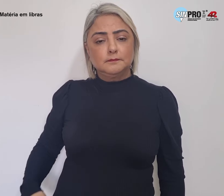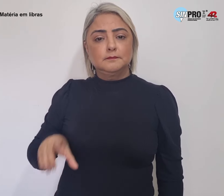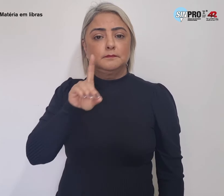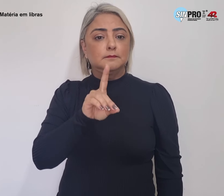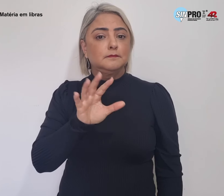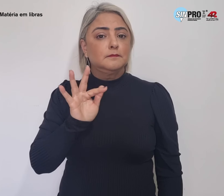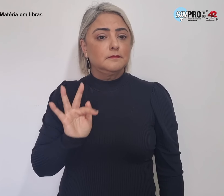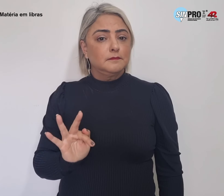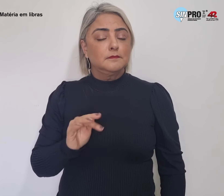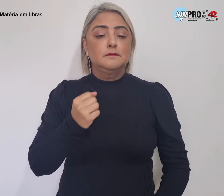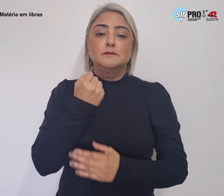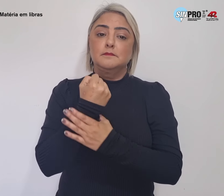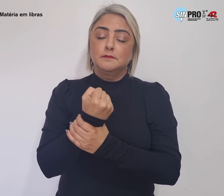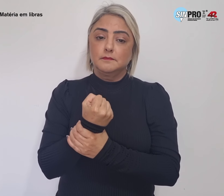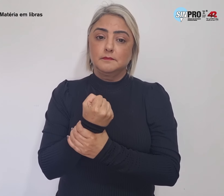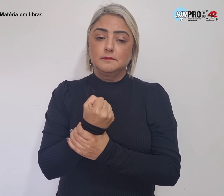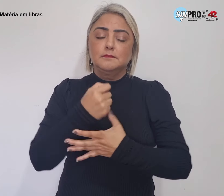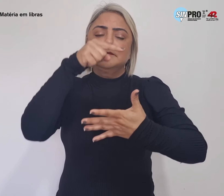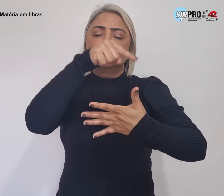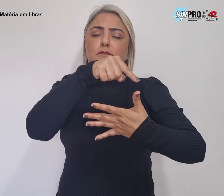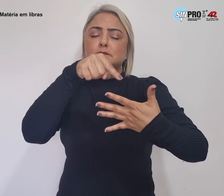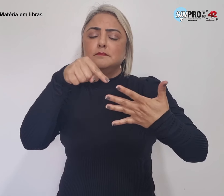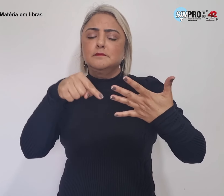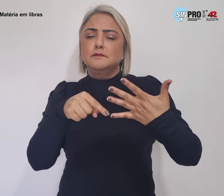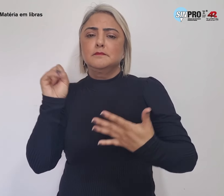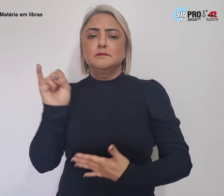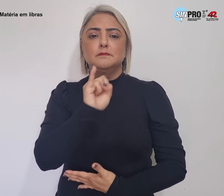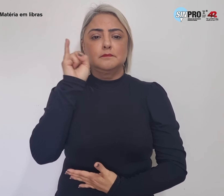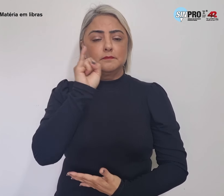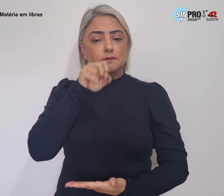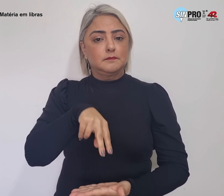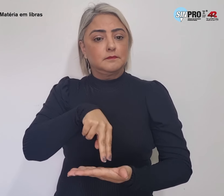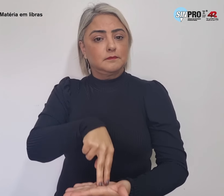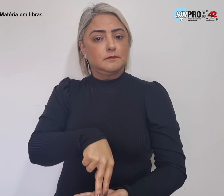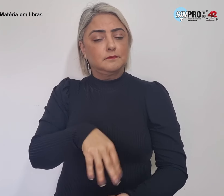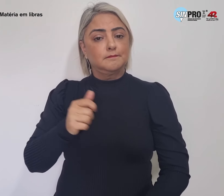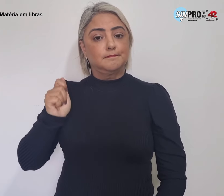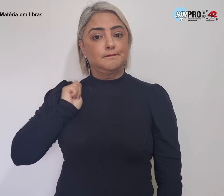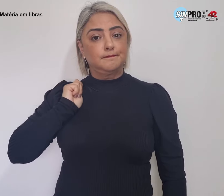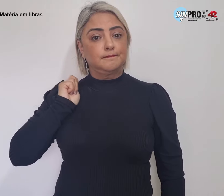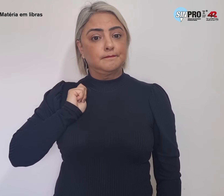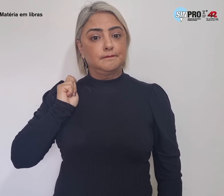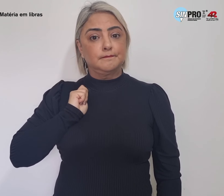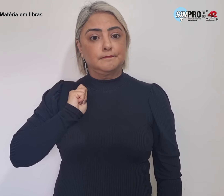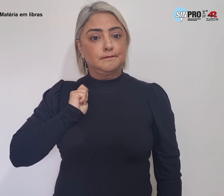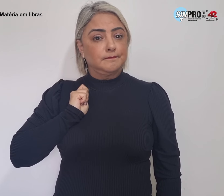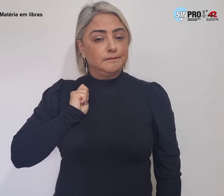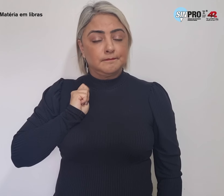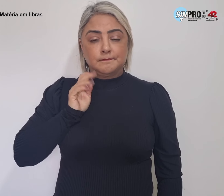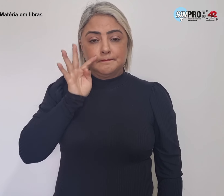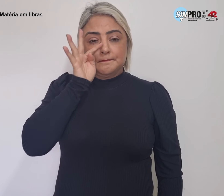importantes frente a uma postura intransigente do GDF, confrontada,